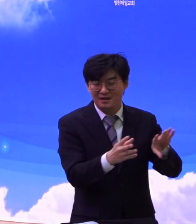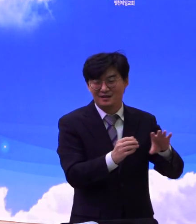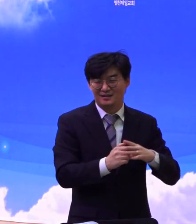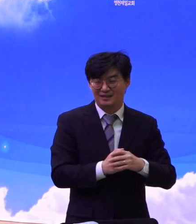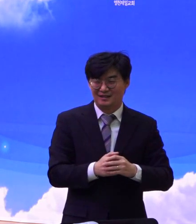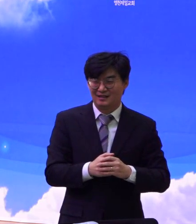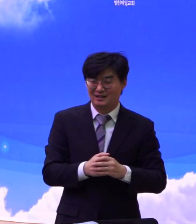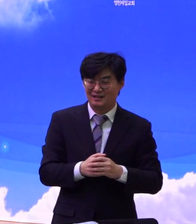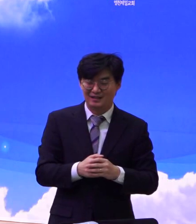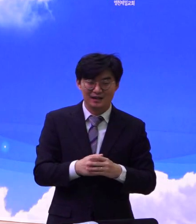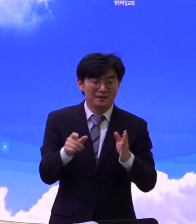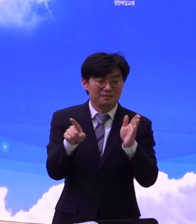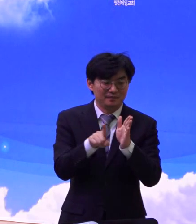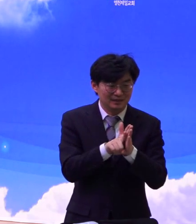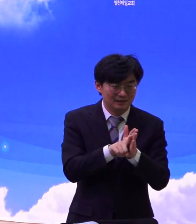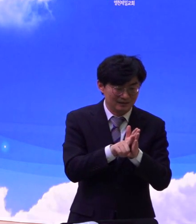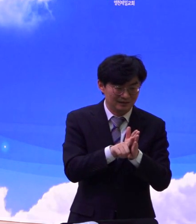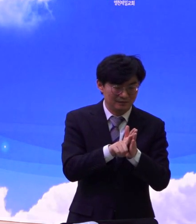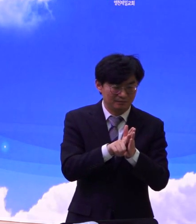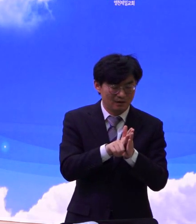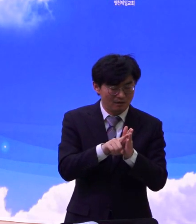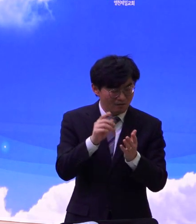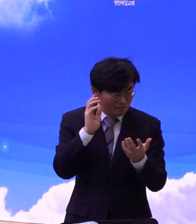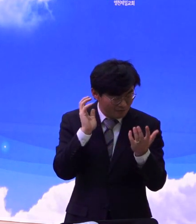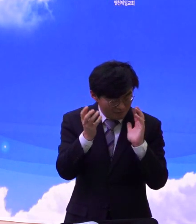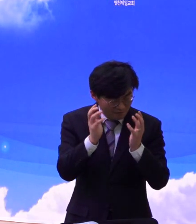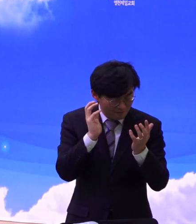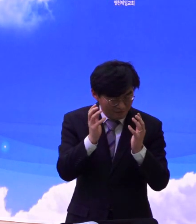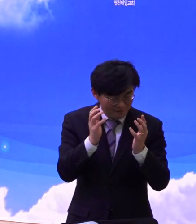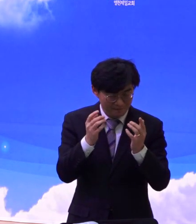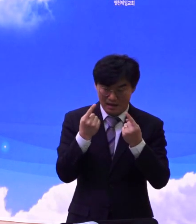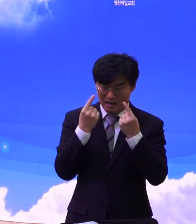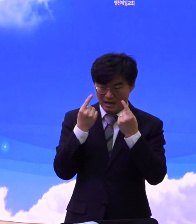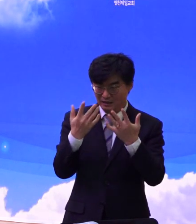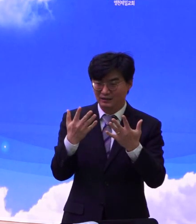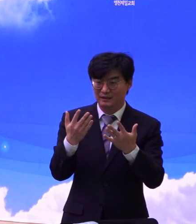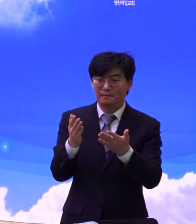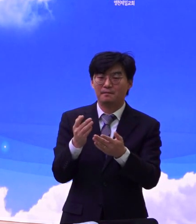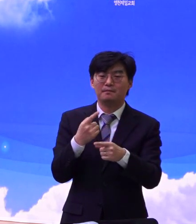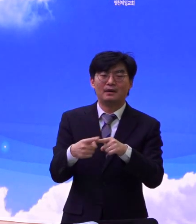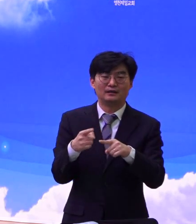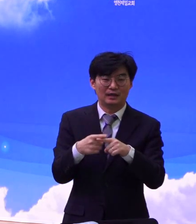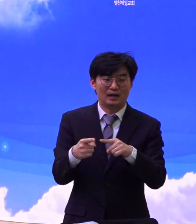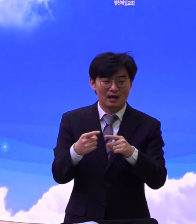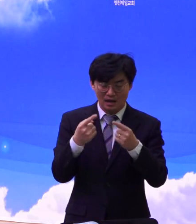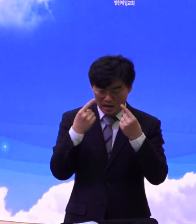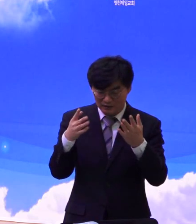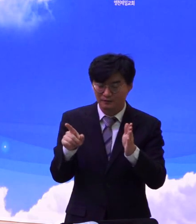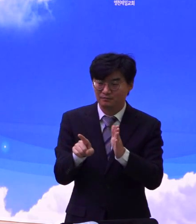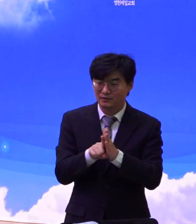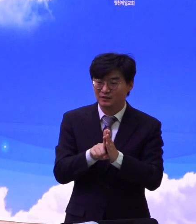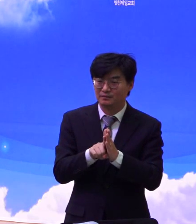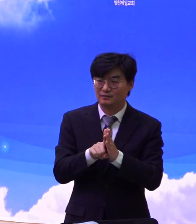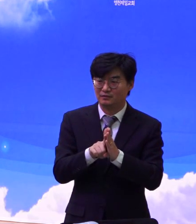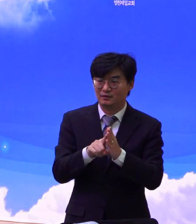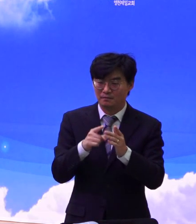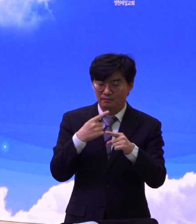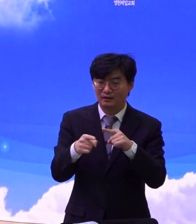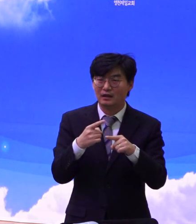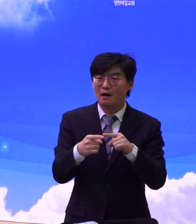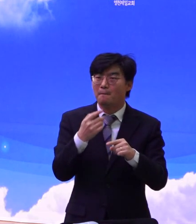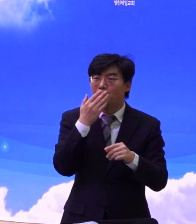비진리 이런 것들을 알 수 있는 분별력을 하나님께서 주실 것이고 그리고 그것을 마침내 끄집어내서 제거해 버릴 수